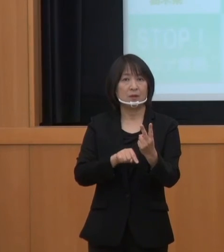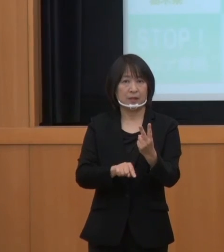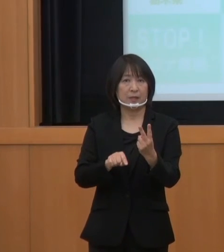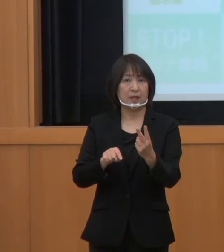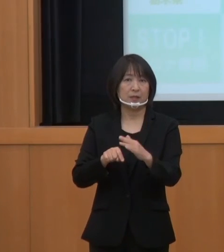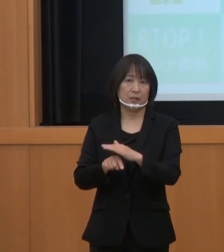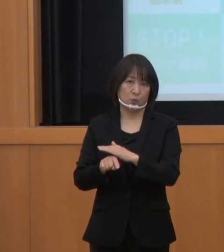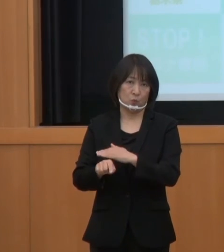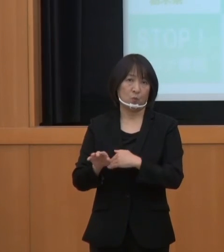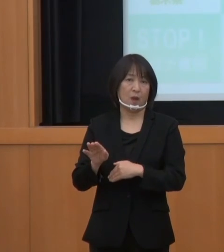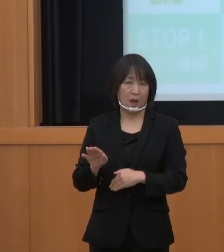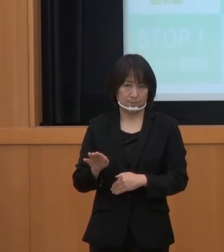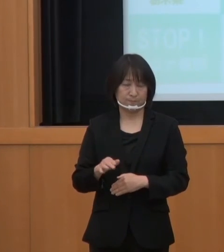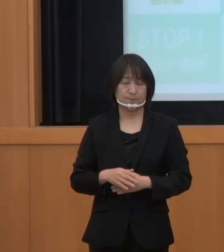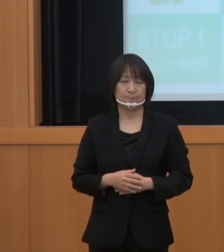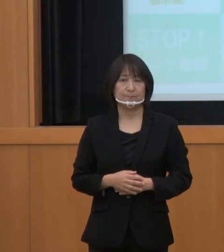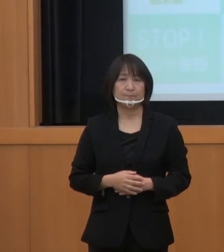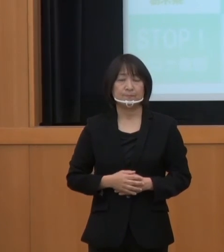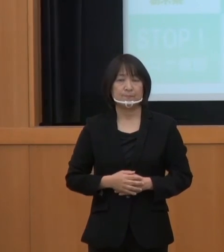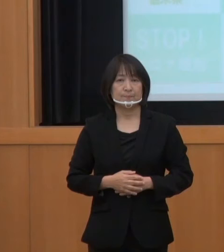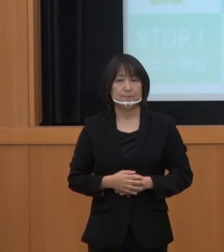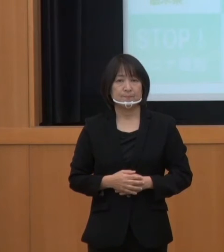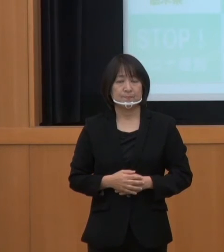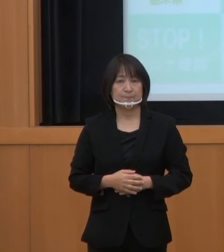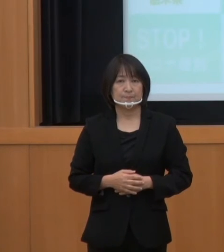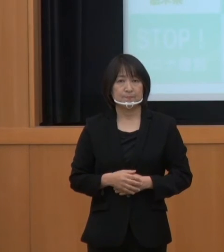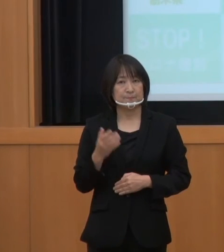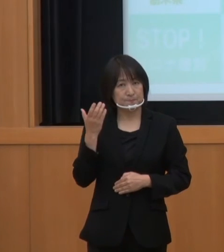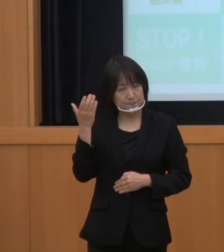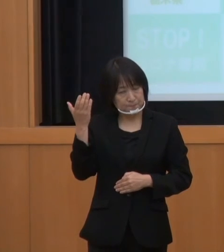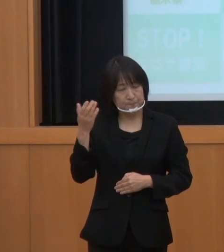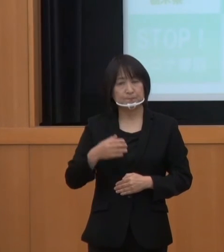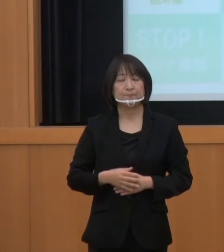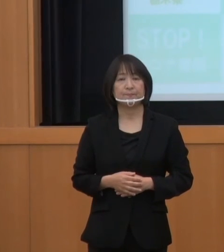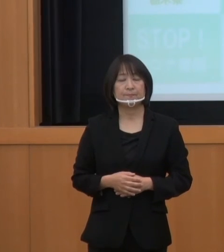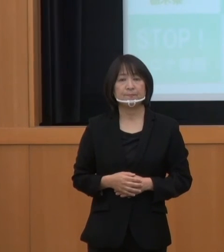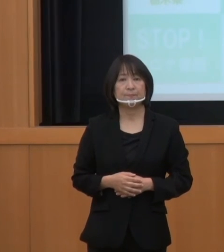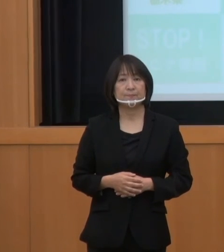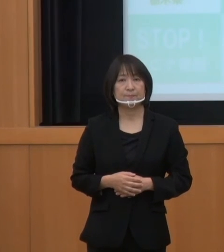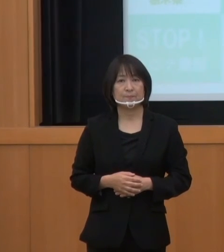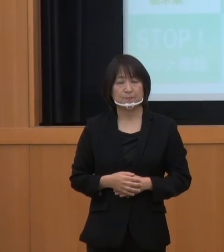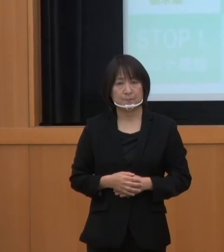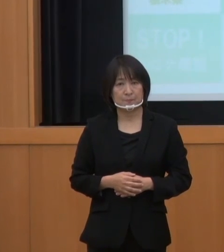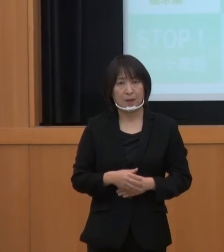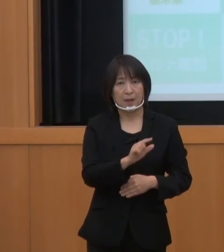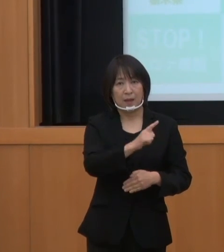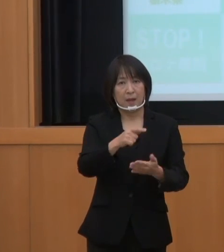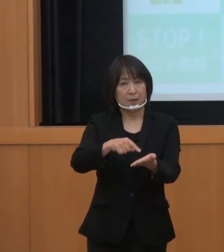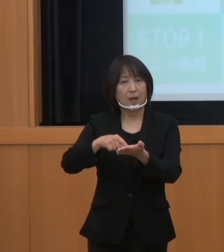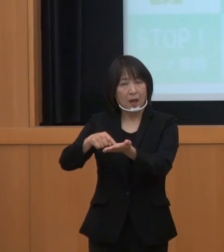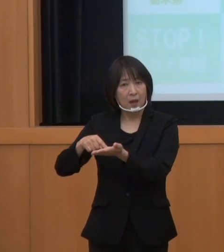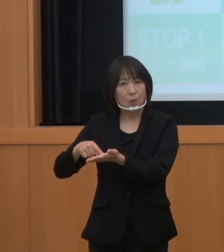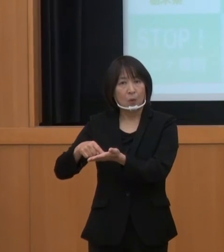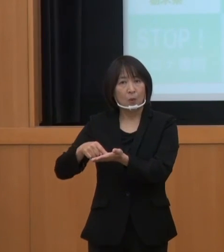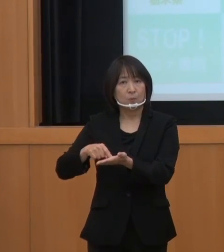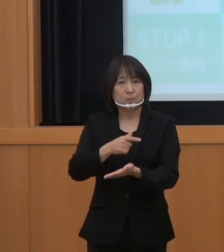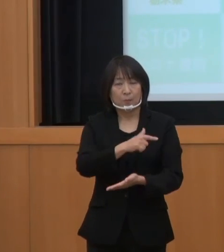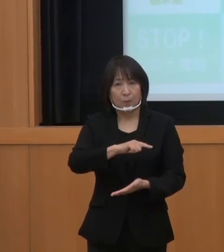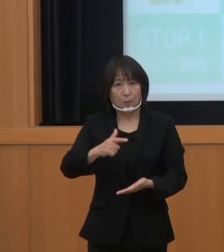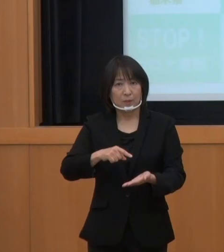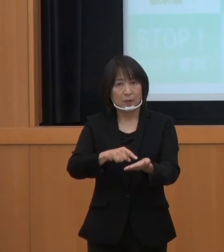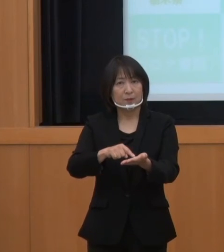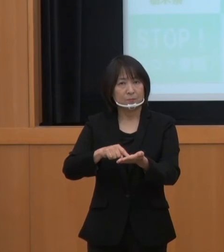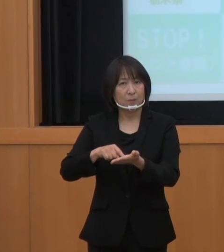投票率の低下に結びついているのではないかと、いわゆる多様なニーズに応えきれていないという部分